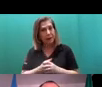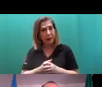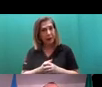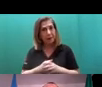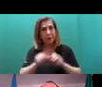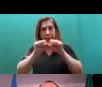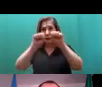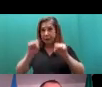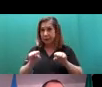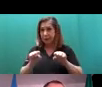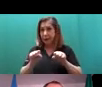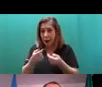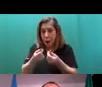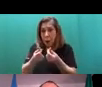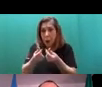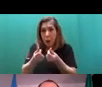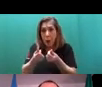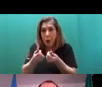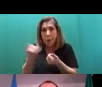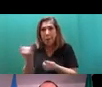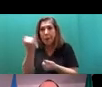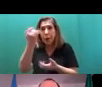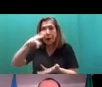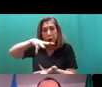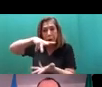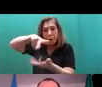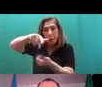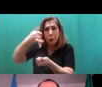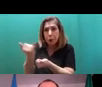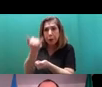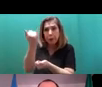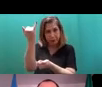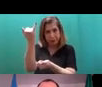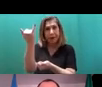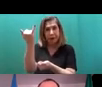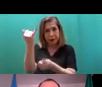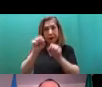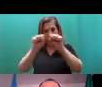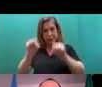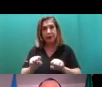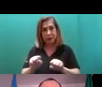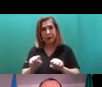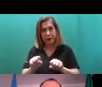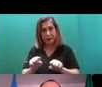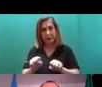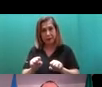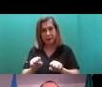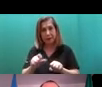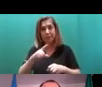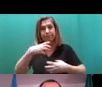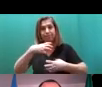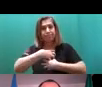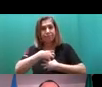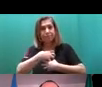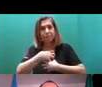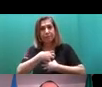sistema econômico mais grande do mundo, sim? E é um sistema também que é muito impactante para